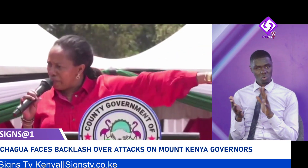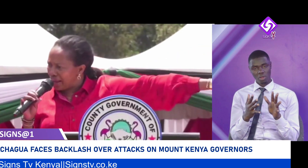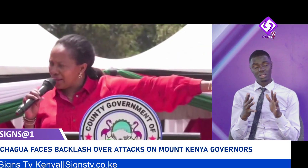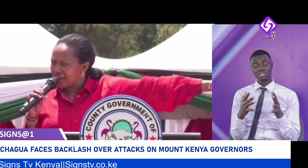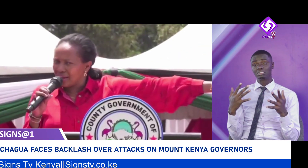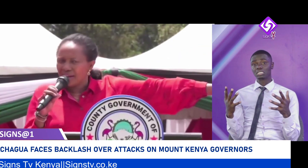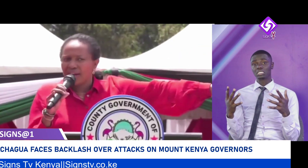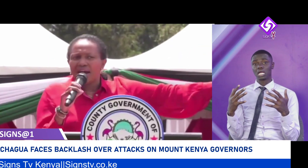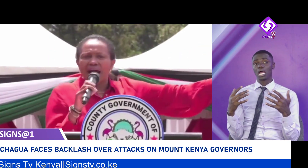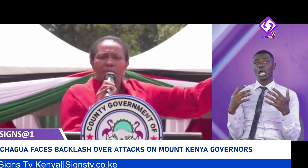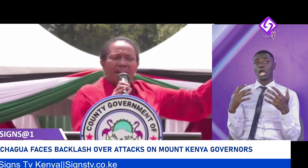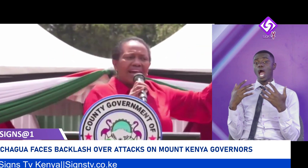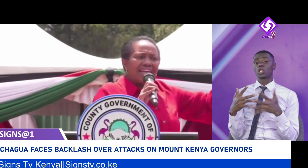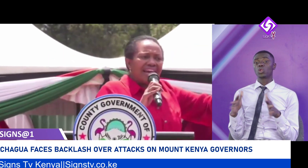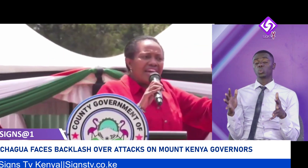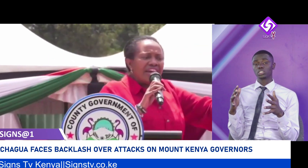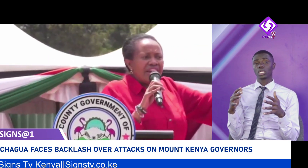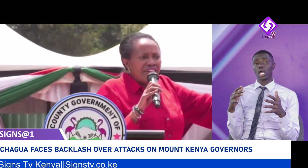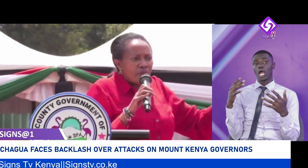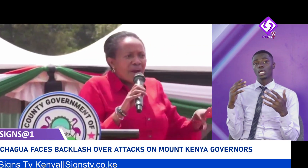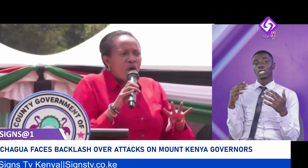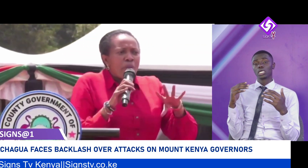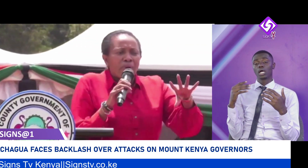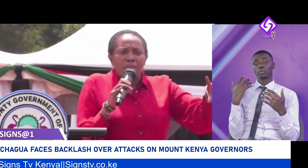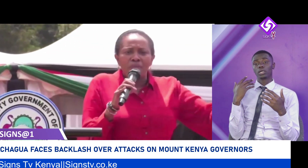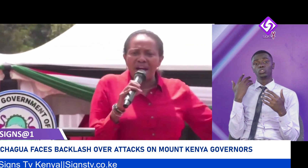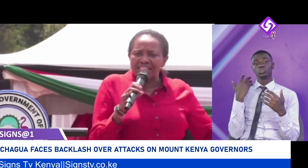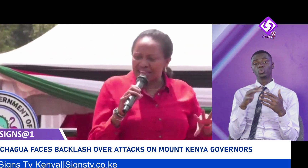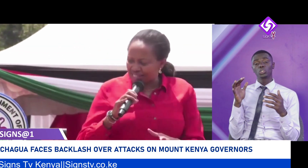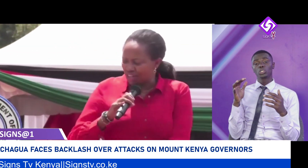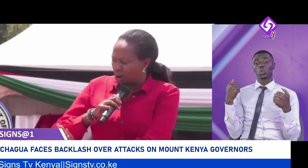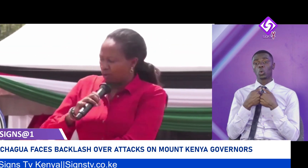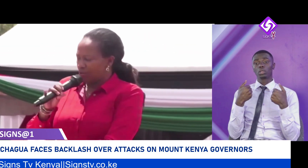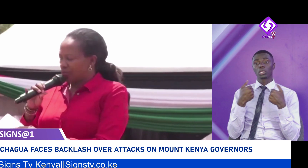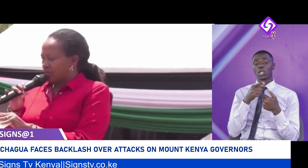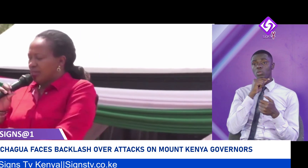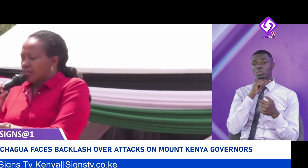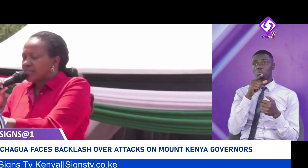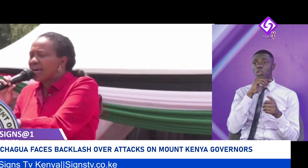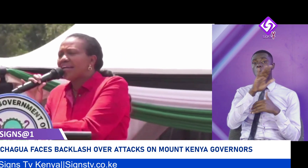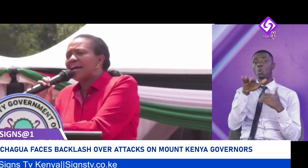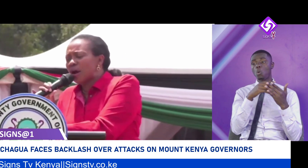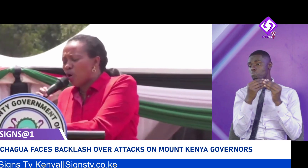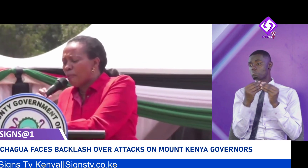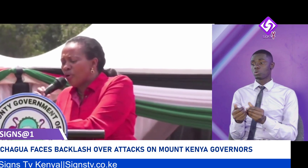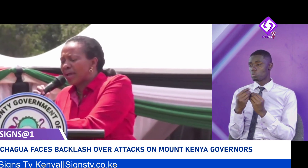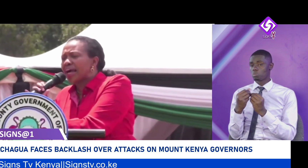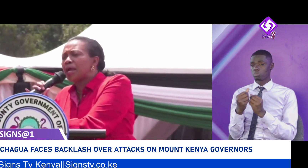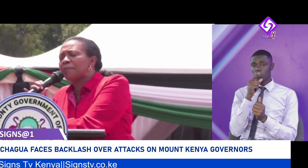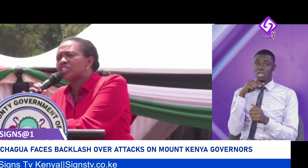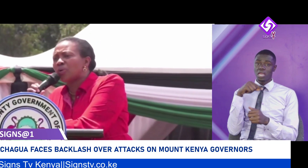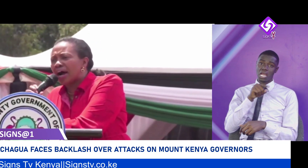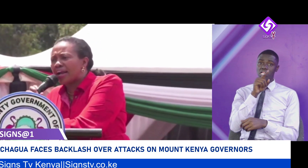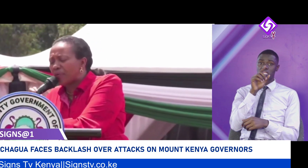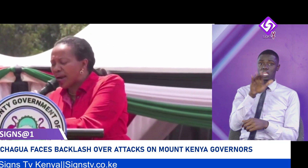wanaume, ameangalia hivi wanaume wamemweza, si ndio? Si alienda huko bunge akaimpichiwa na